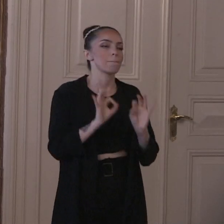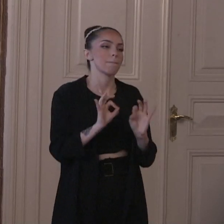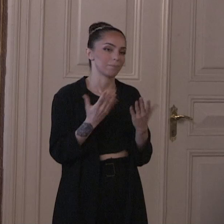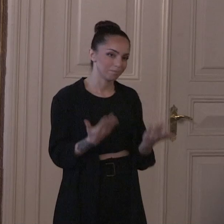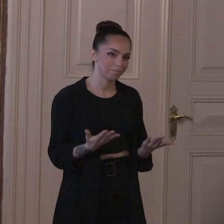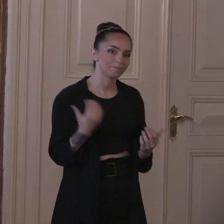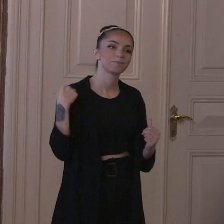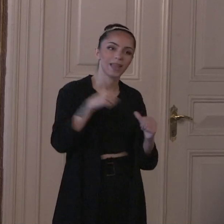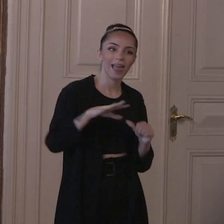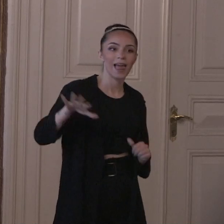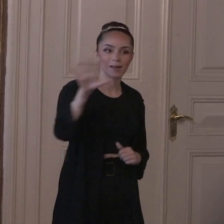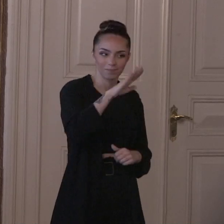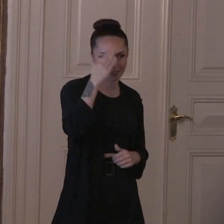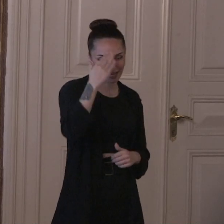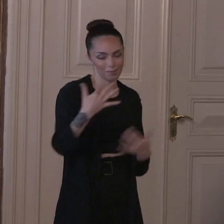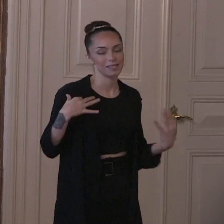Tekrar hepinizi saygıyla